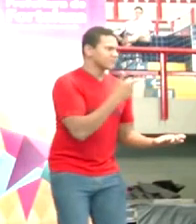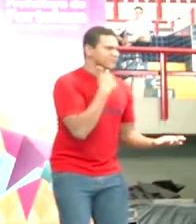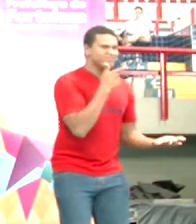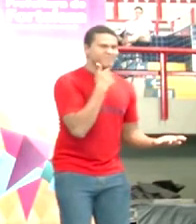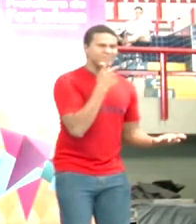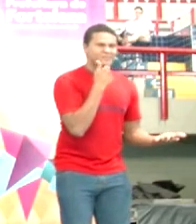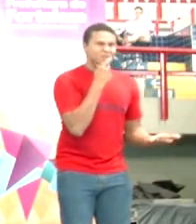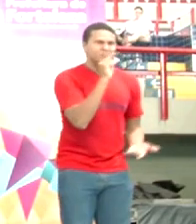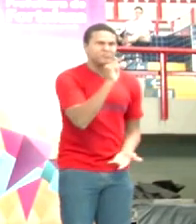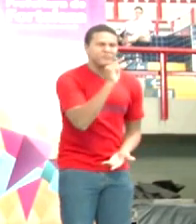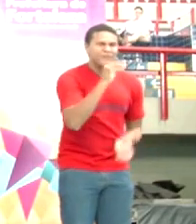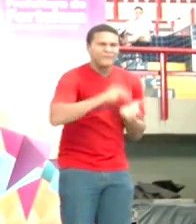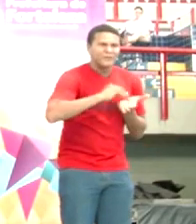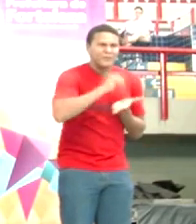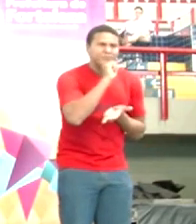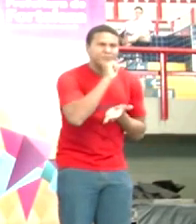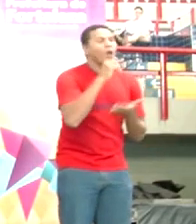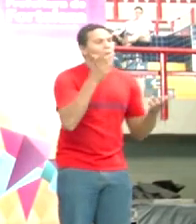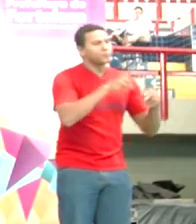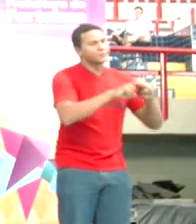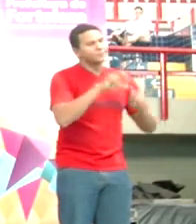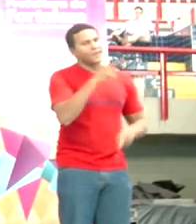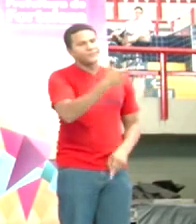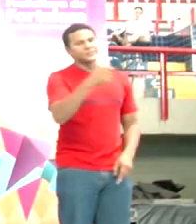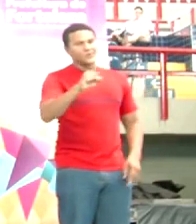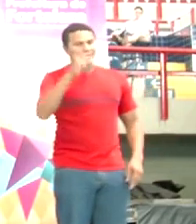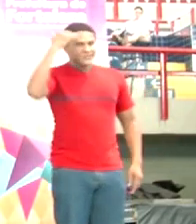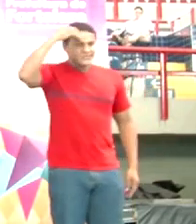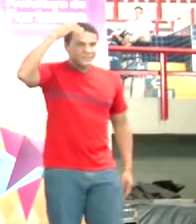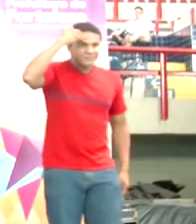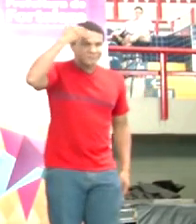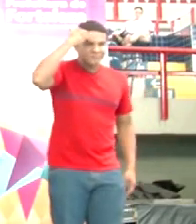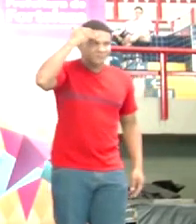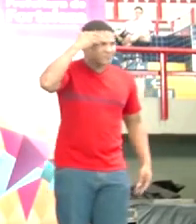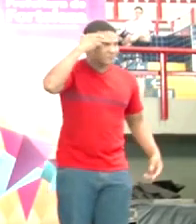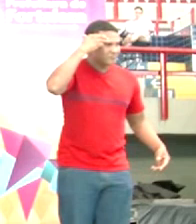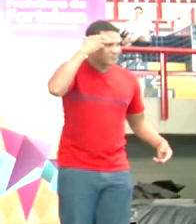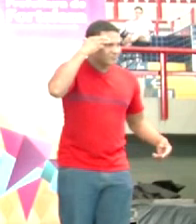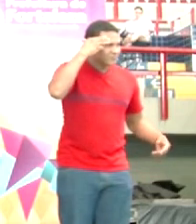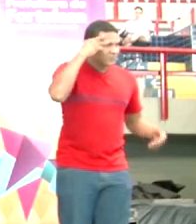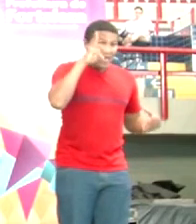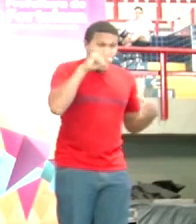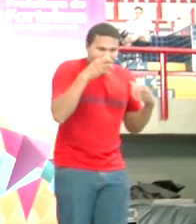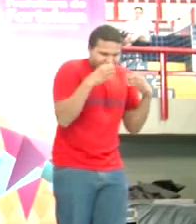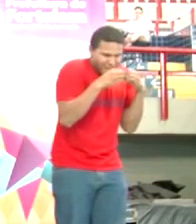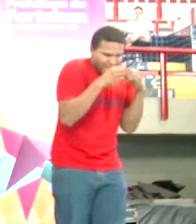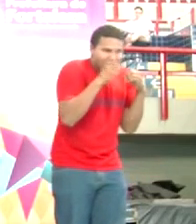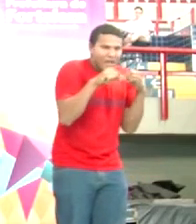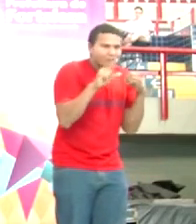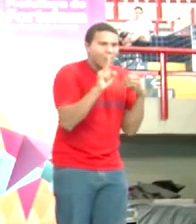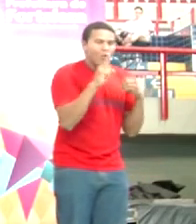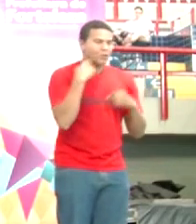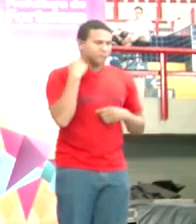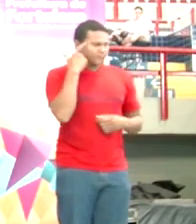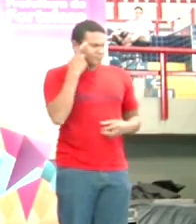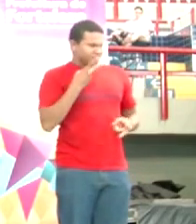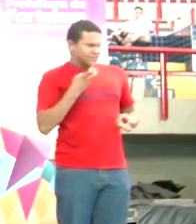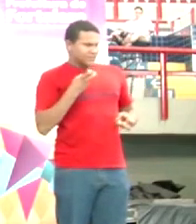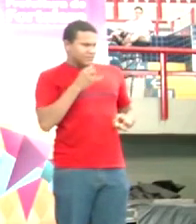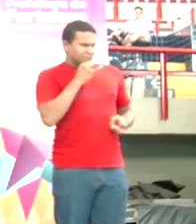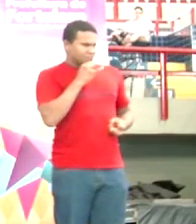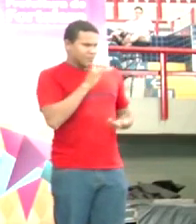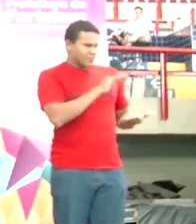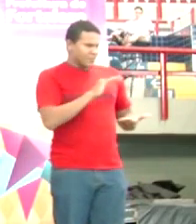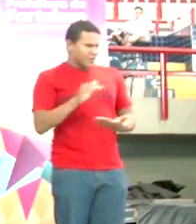um pedacinho para tu pintar. Entendeu? Então isso não é uma questão de aproximação. É diferente dizer assim, ó, eu vou precisar